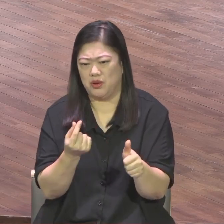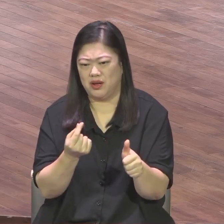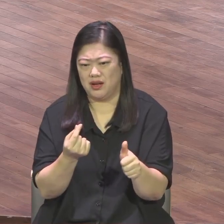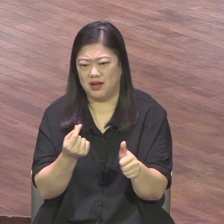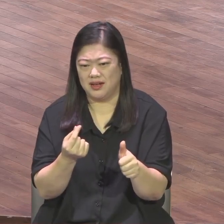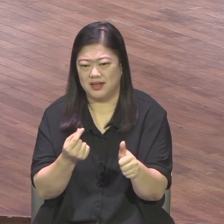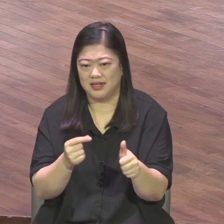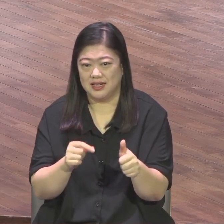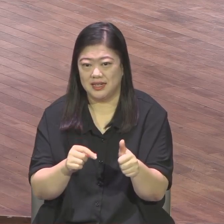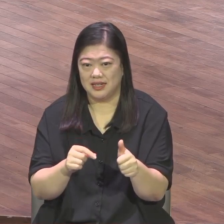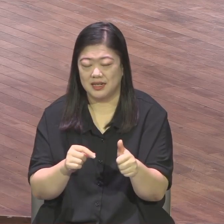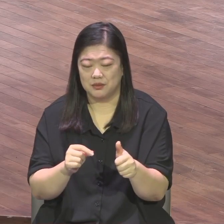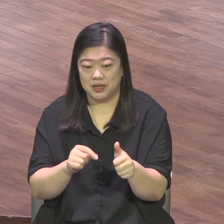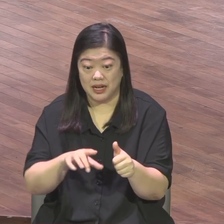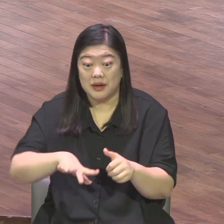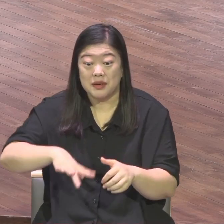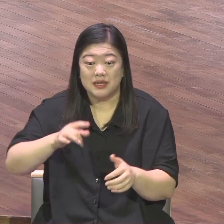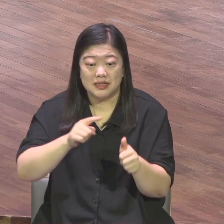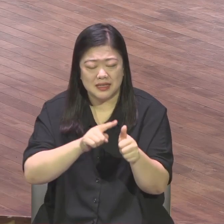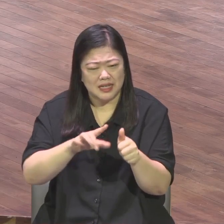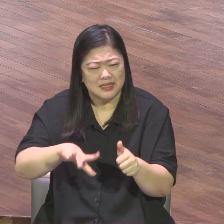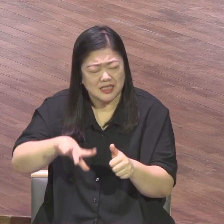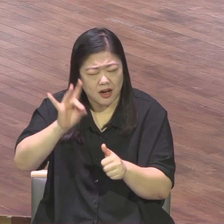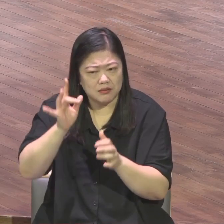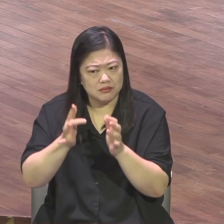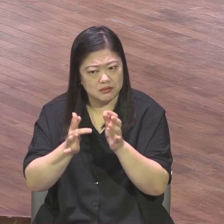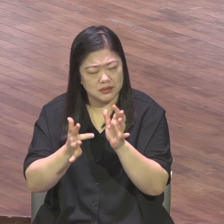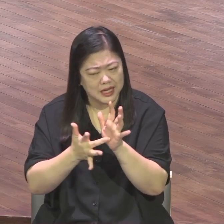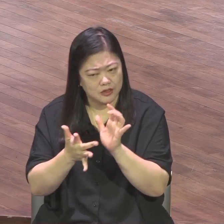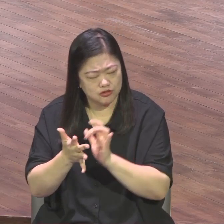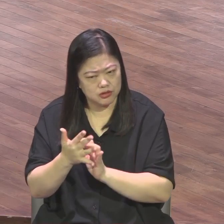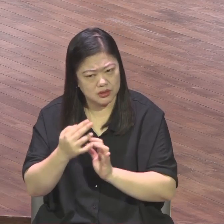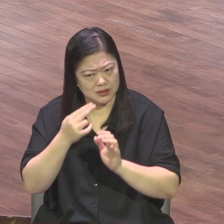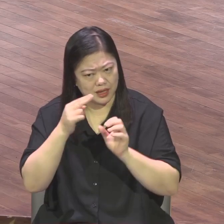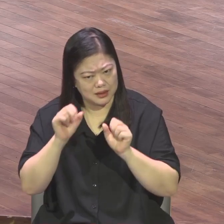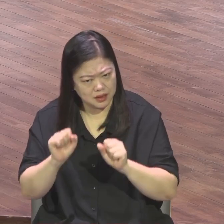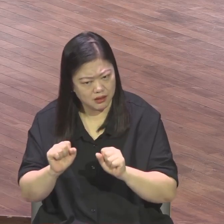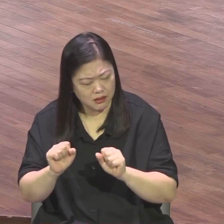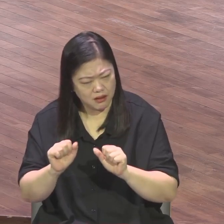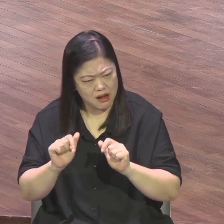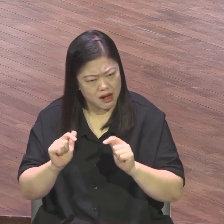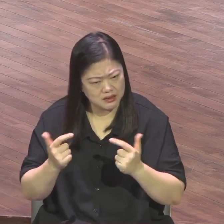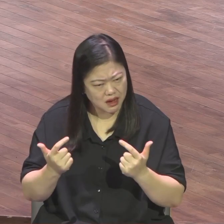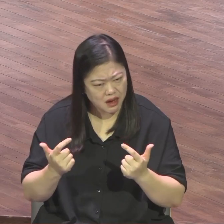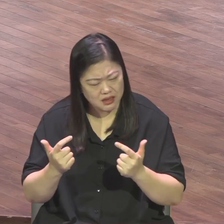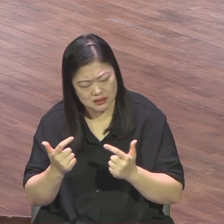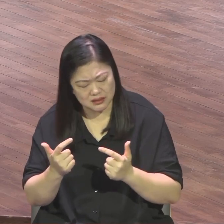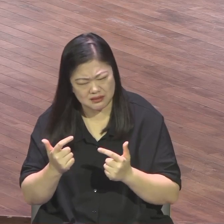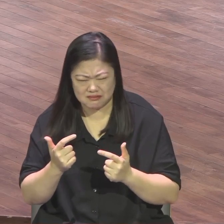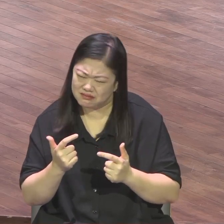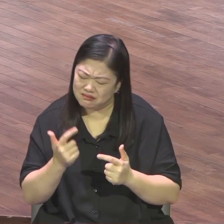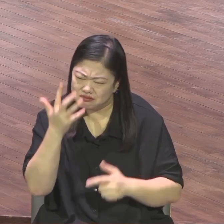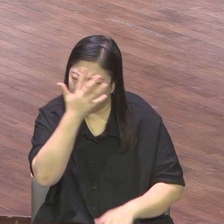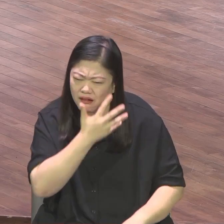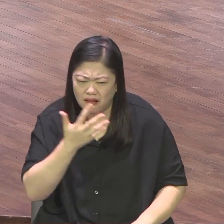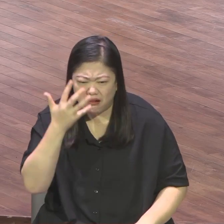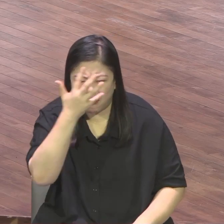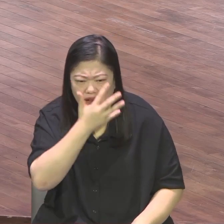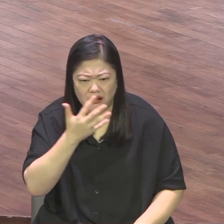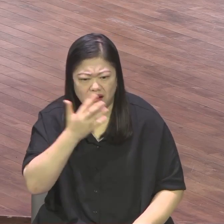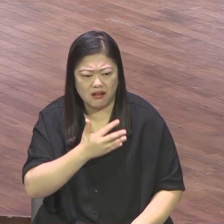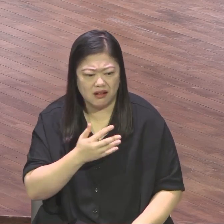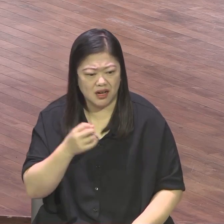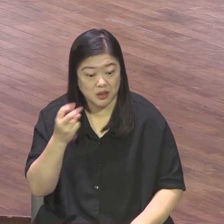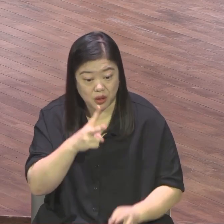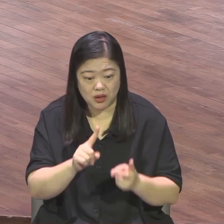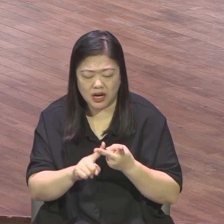어떤 때는 막 좀 살아있는 것 같기도 하고, 그때는 막 열심히 하다가, 이게 뭐 있는지 없는지 있다 하면 내 꼬라지가 왜 이래? 왜 하나님이 왜 이래? 내 기도 왜 안